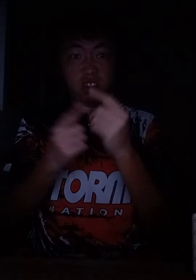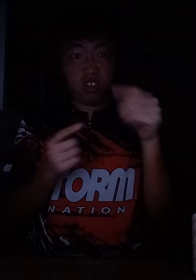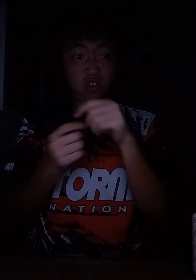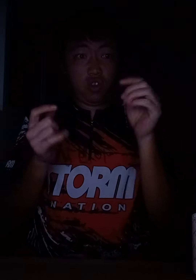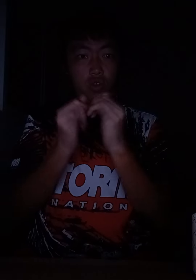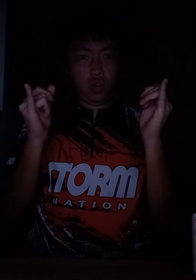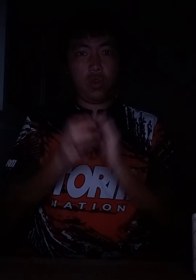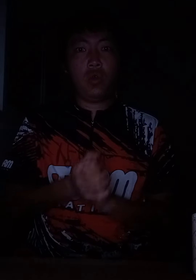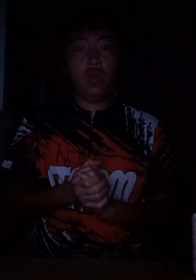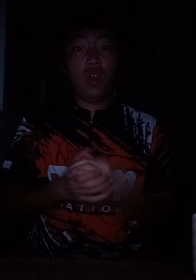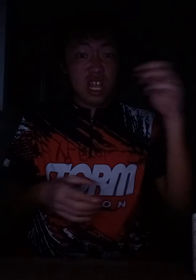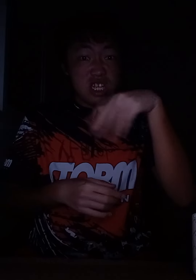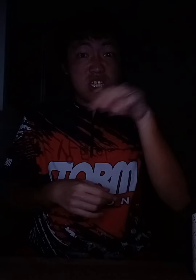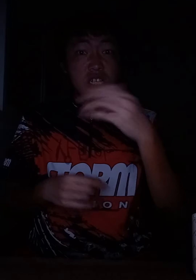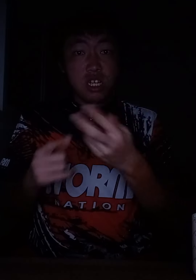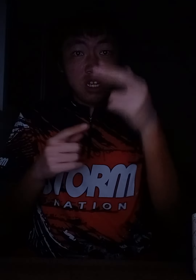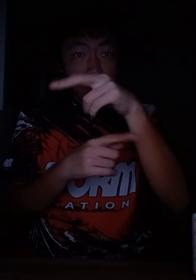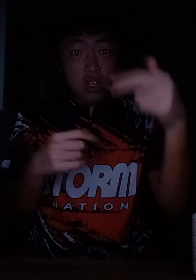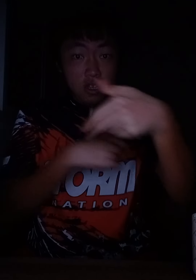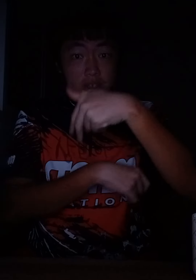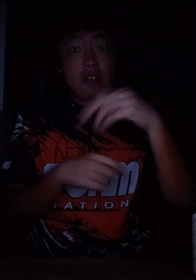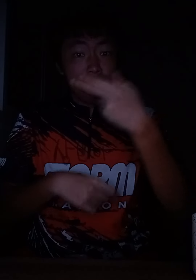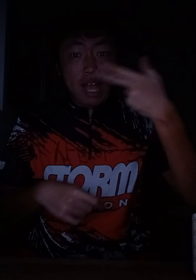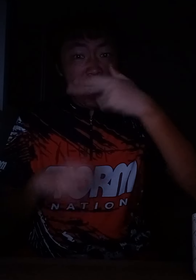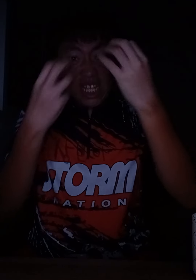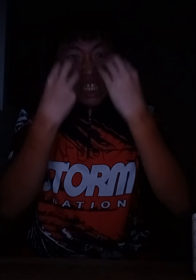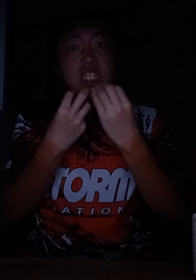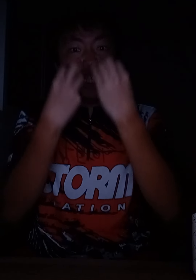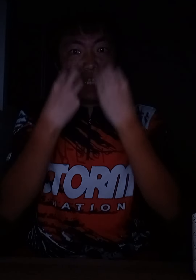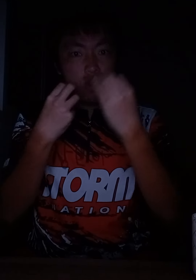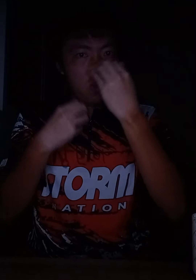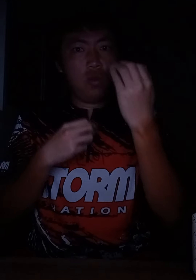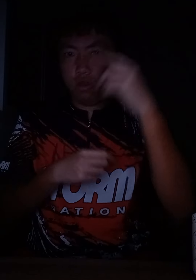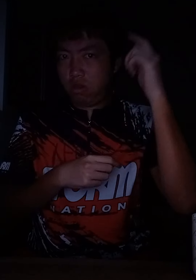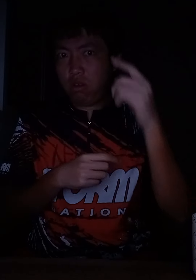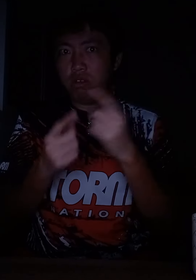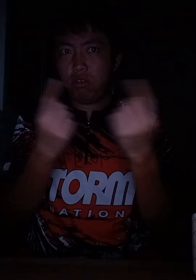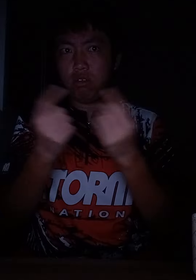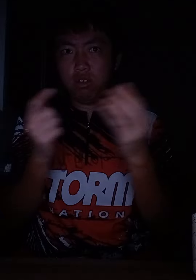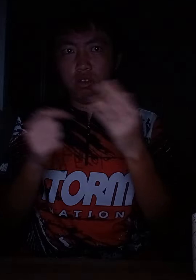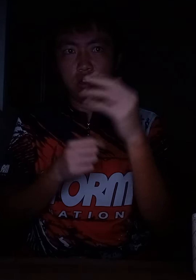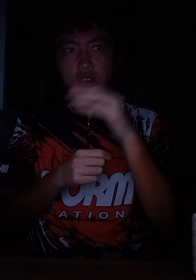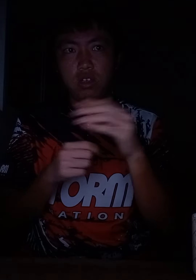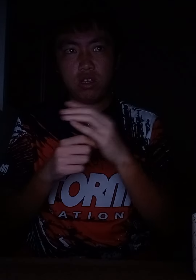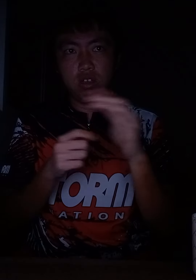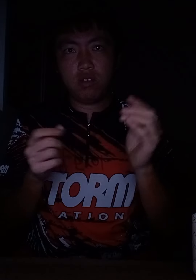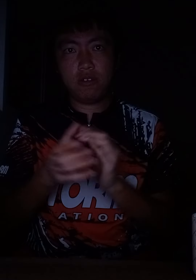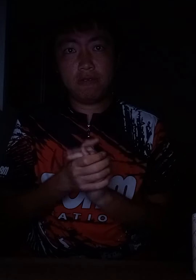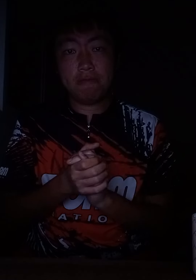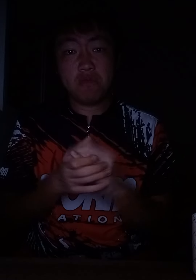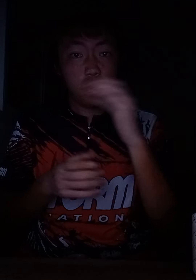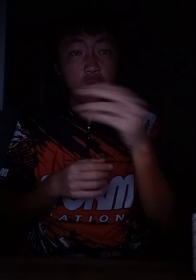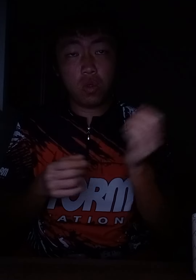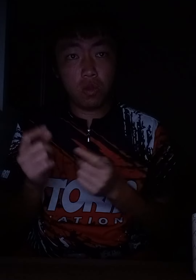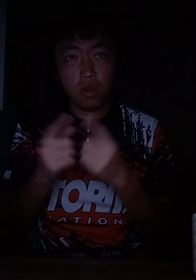있었죠. 보다 못한 다른 승객이 지하철에서 마스크를 제대로 써야 한다고 지적을 하자 이 남성이 그때부는 심한 욕설까지 퍼부었습니다.